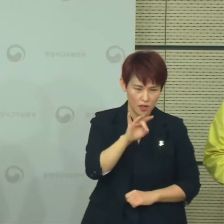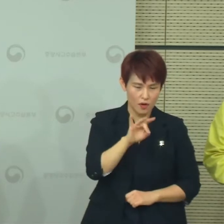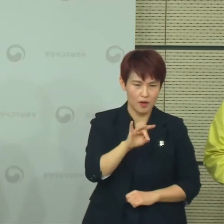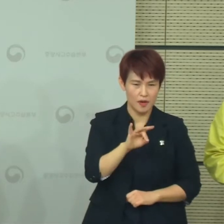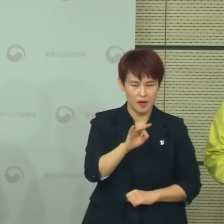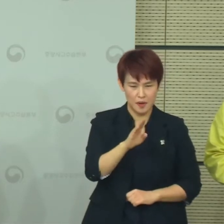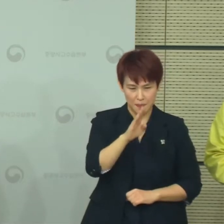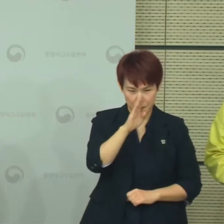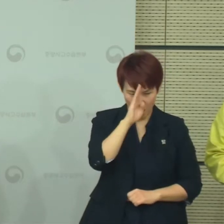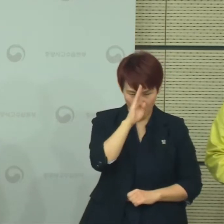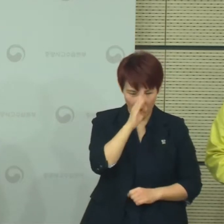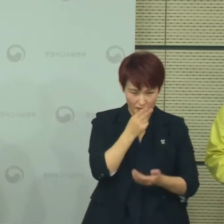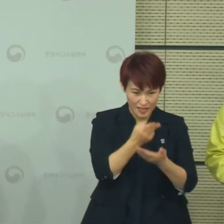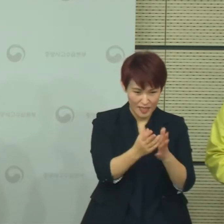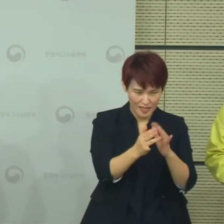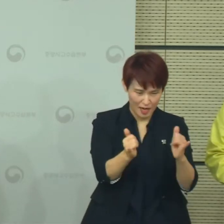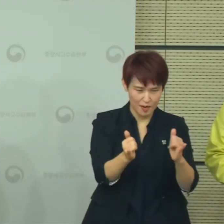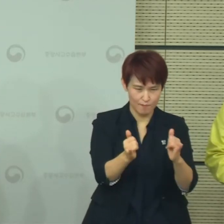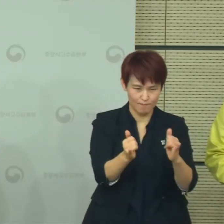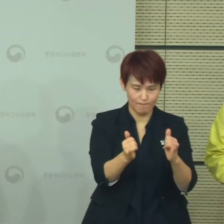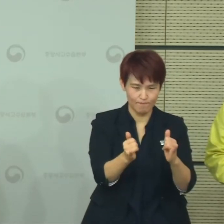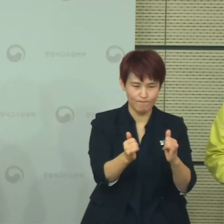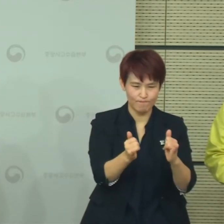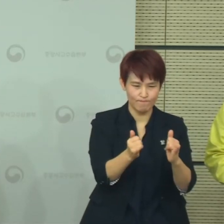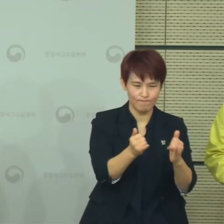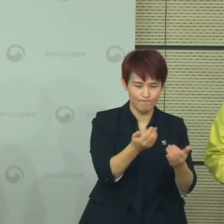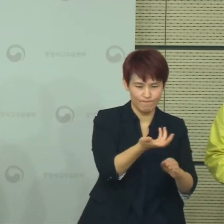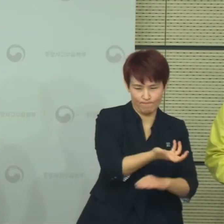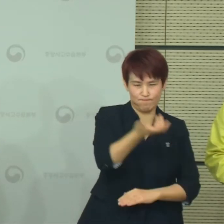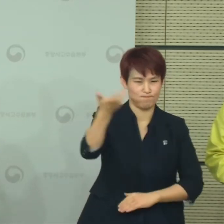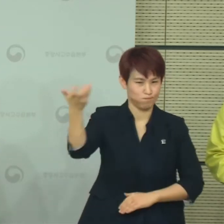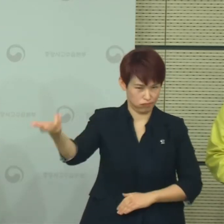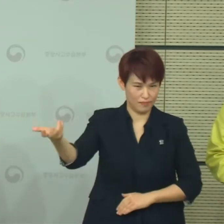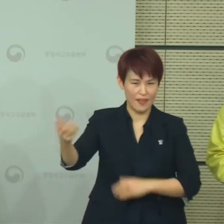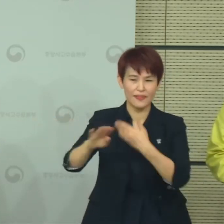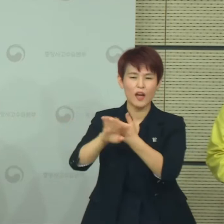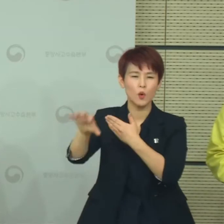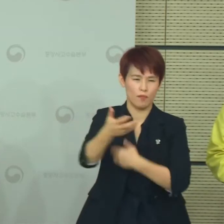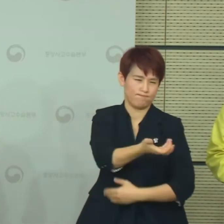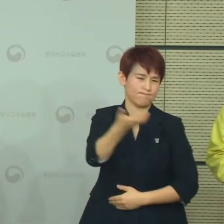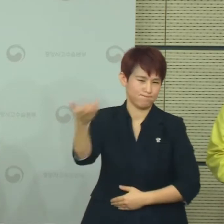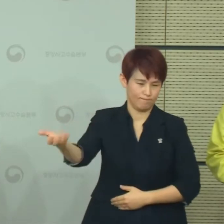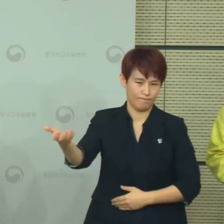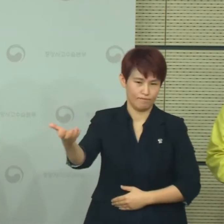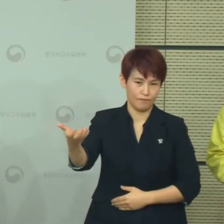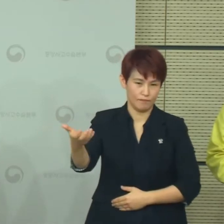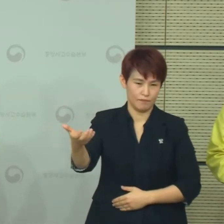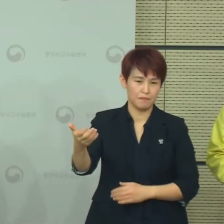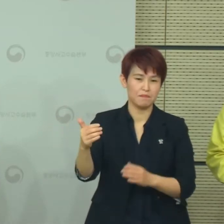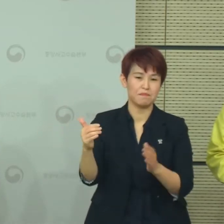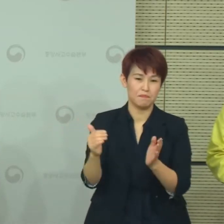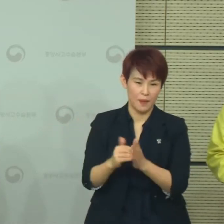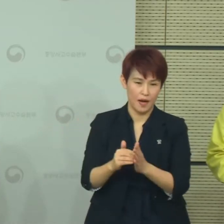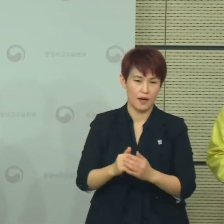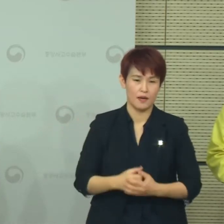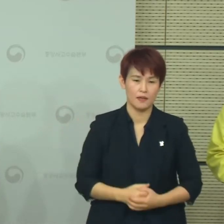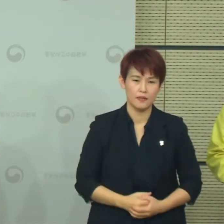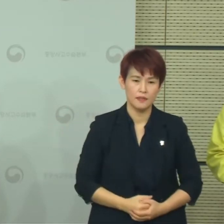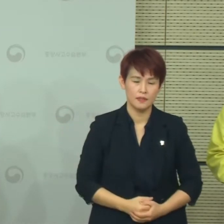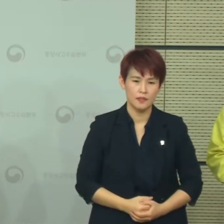환자들을 비우고 지금 기존에 입원해 있는 환자들을 다른 병원 등으로 전원 조치토록